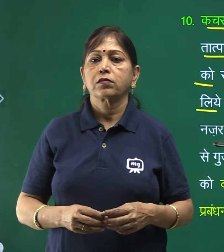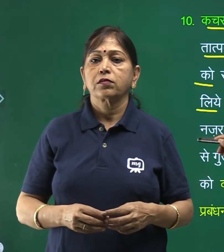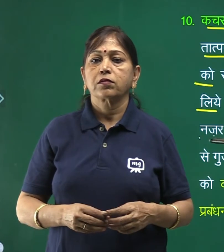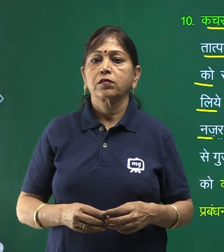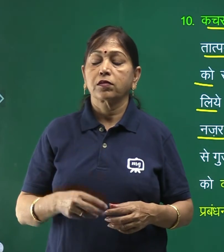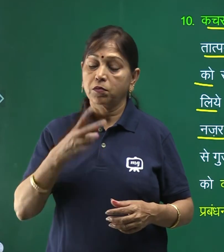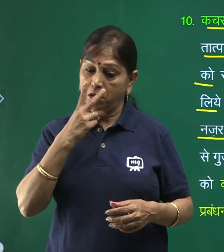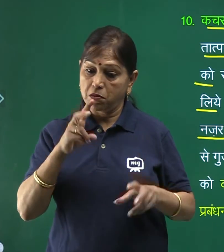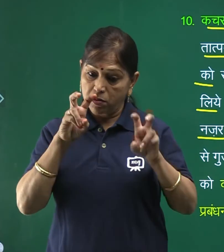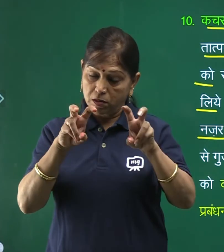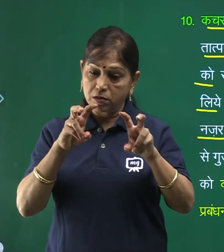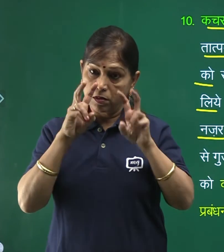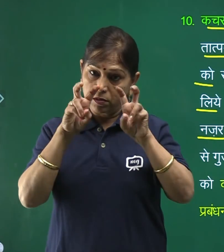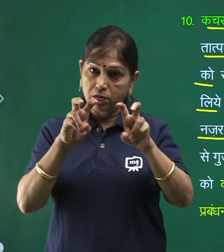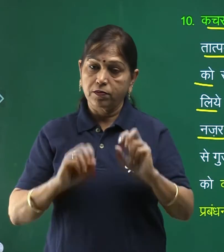बराबर नज़र